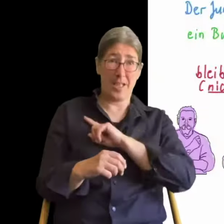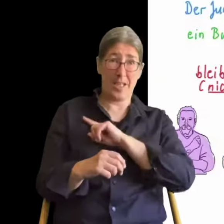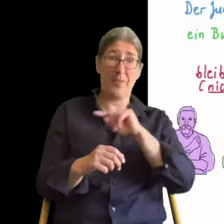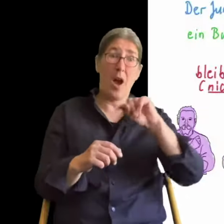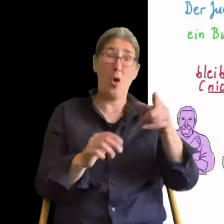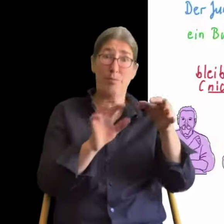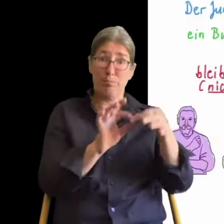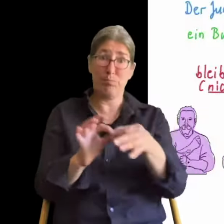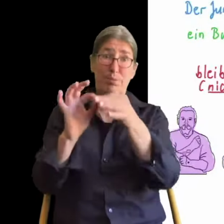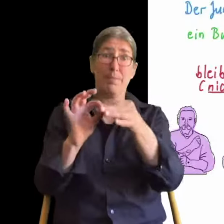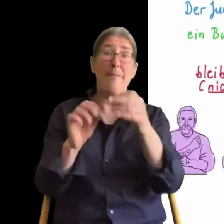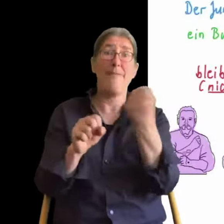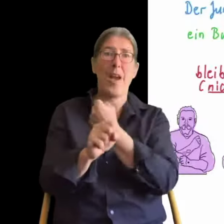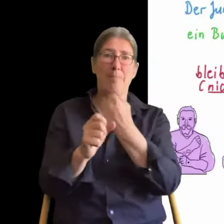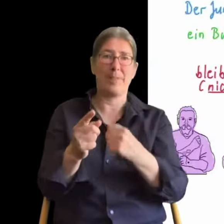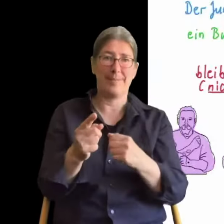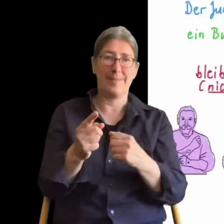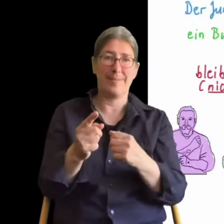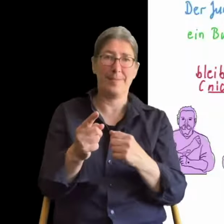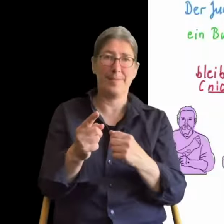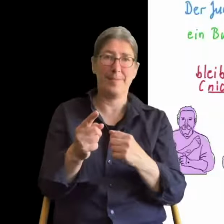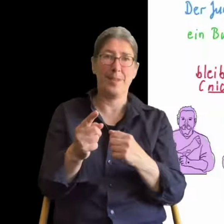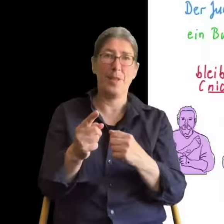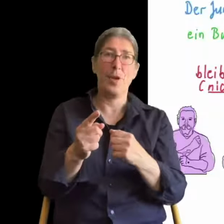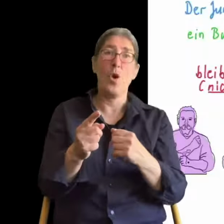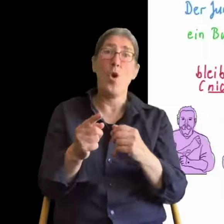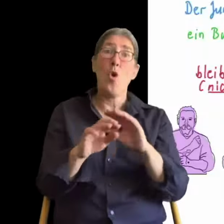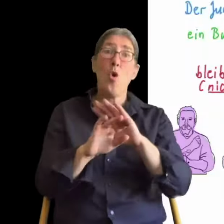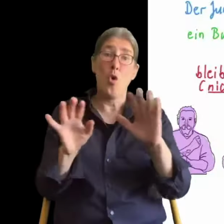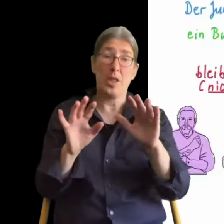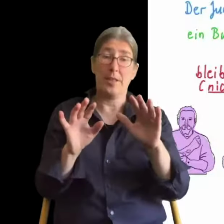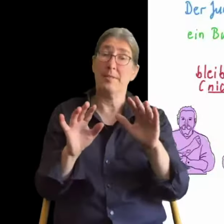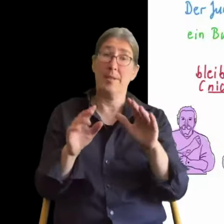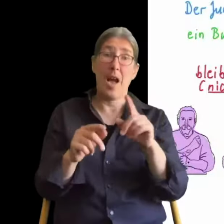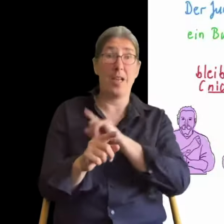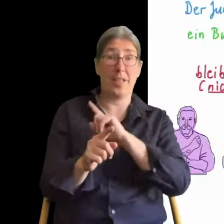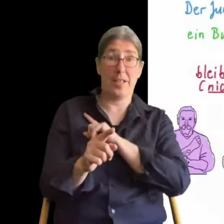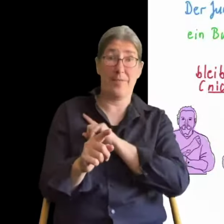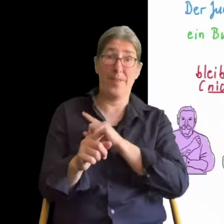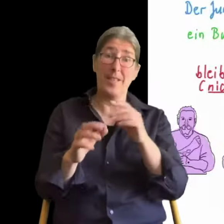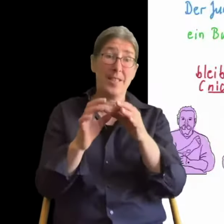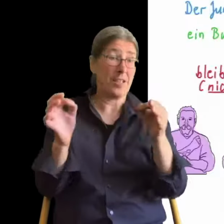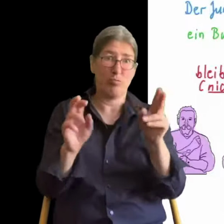Und die Adjektive beziehen sich auch auf das Verb, weil ohne das Adjektiv wäre der Satz nicht